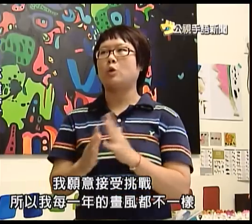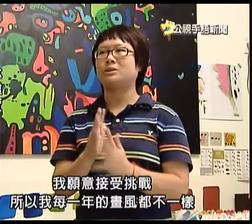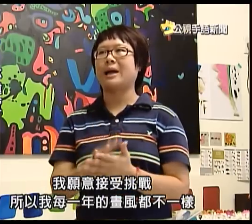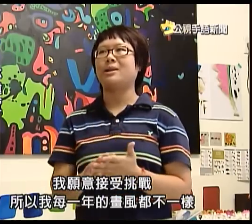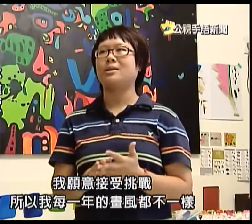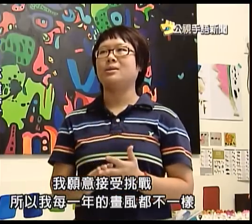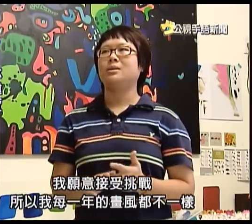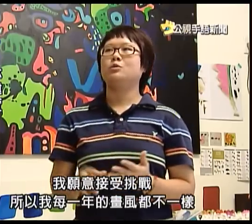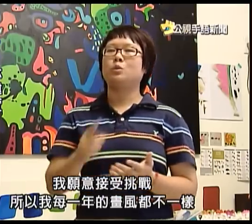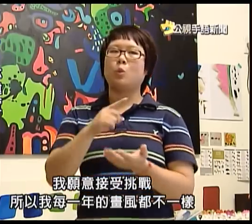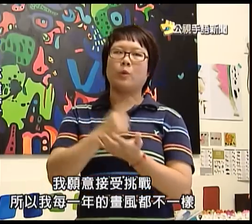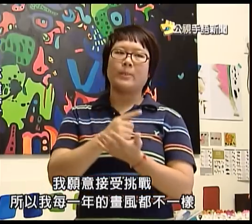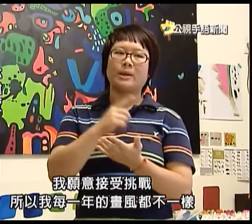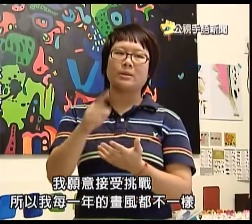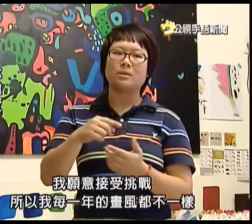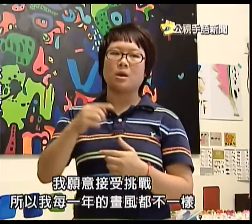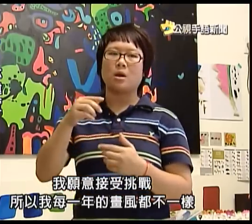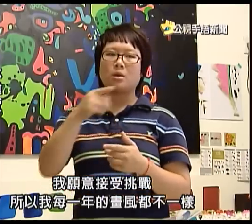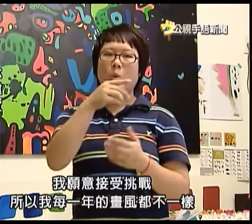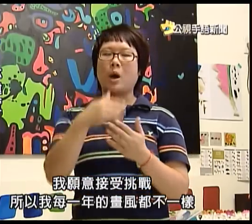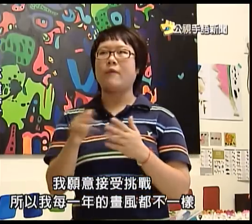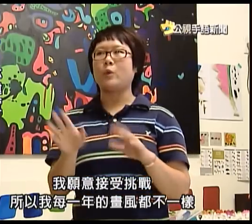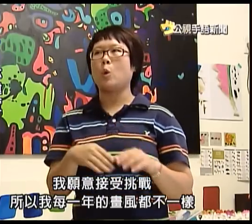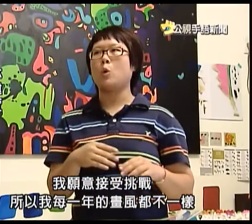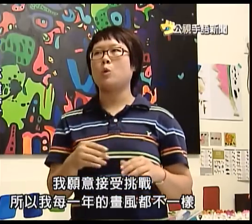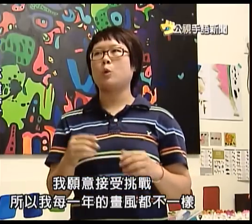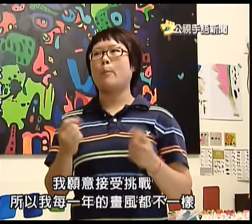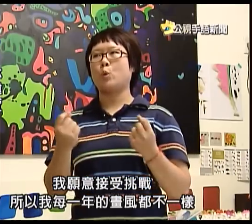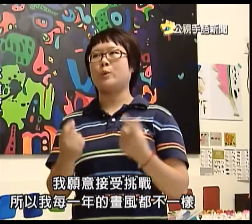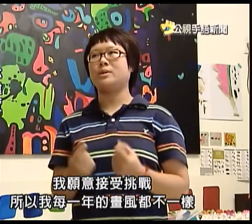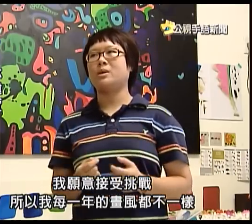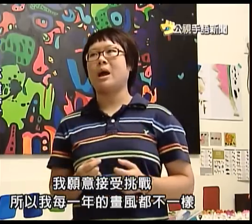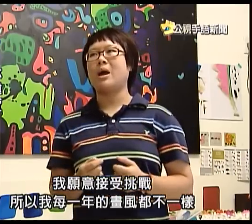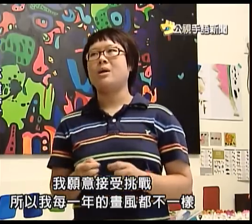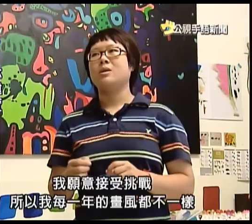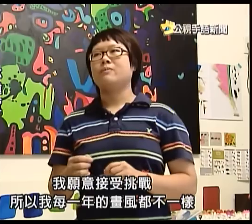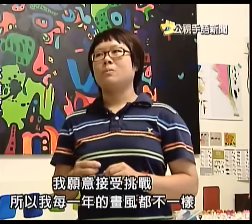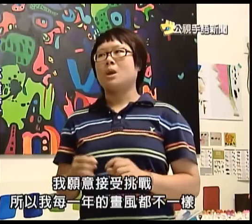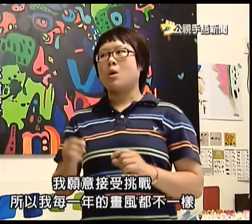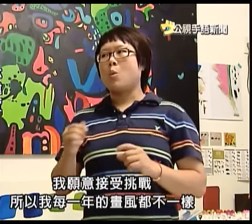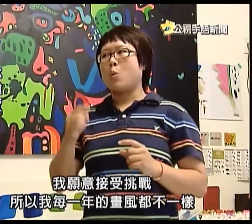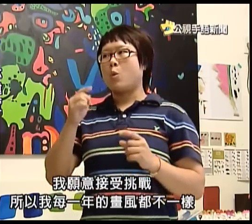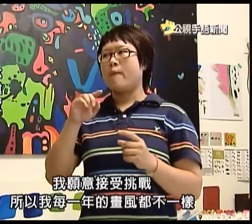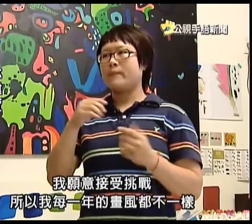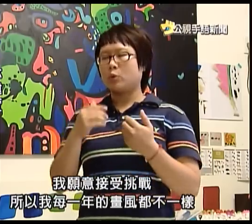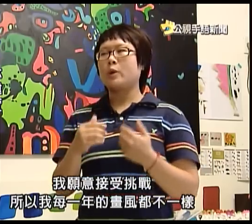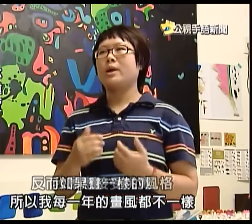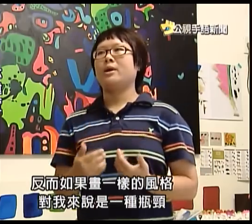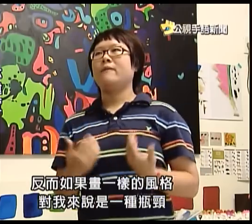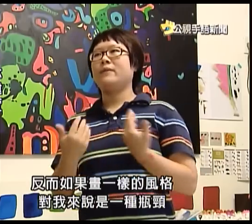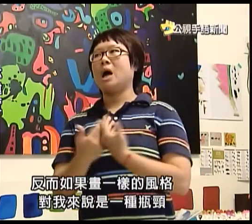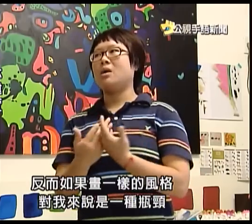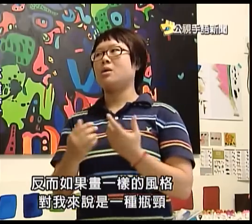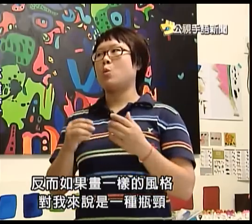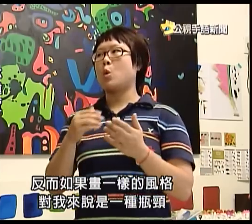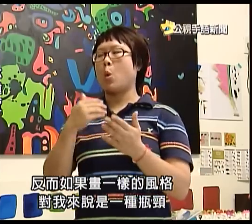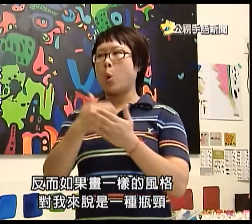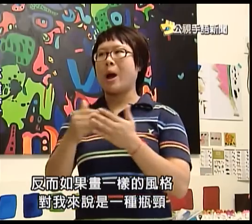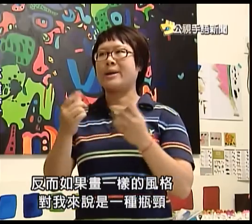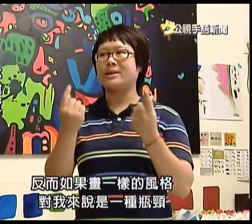战，我们的画风都不一样，对，反而如果换一样